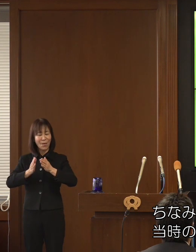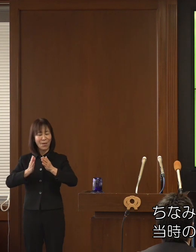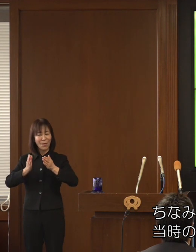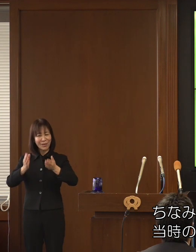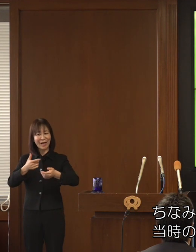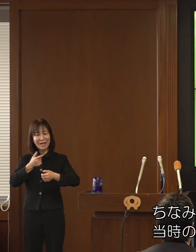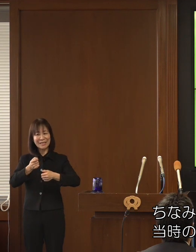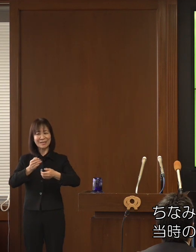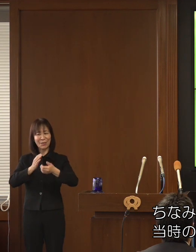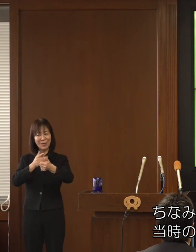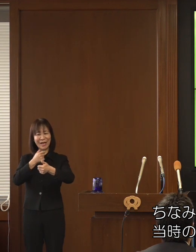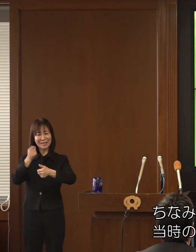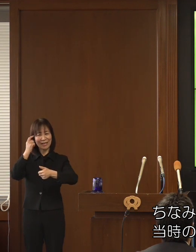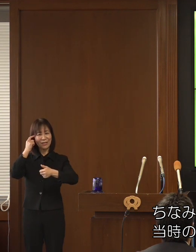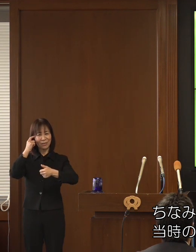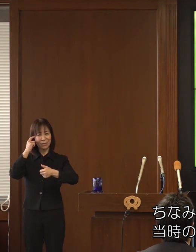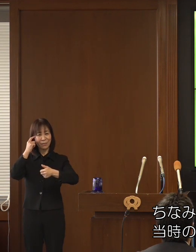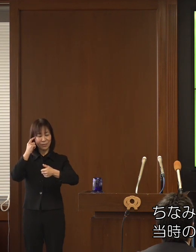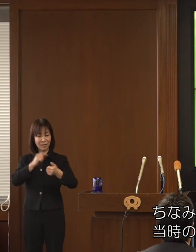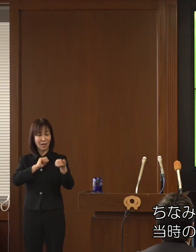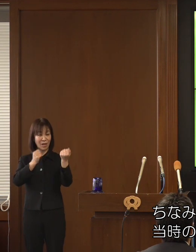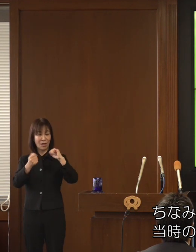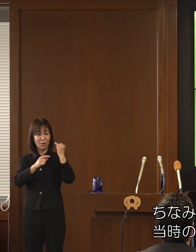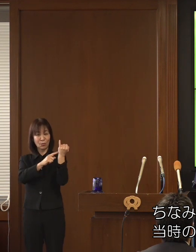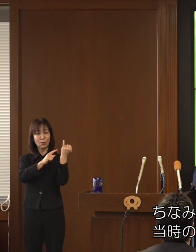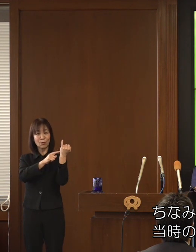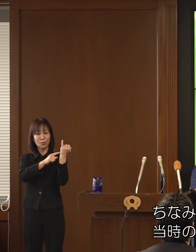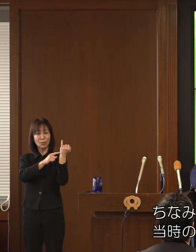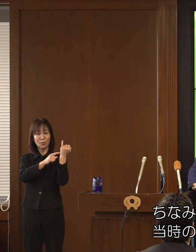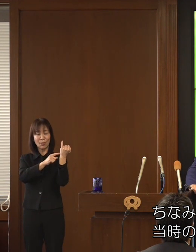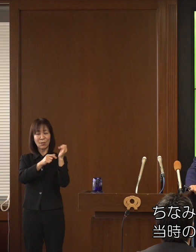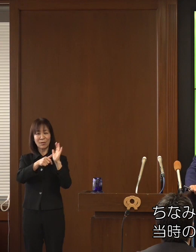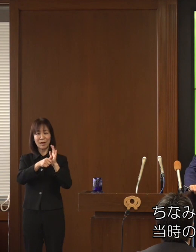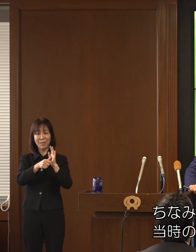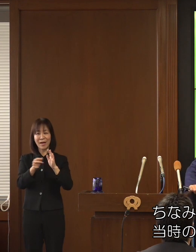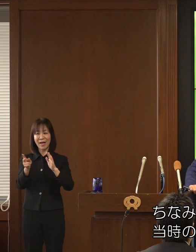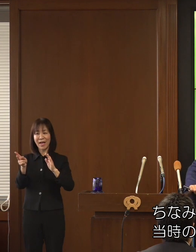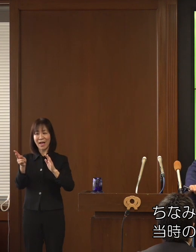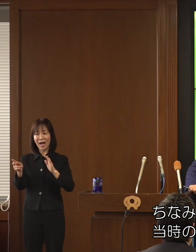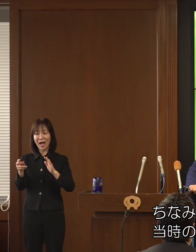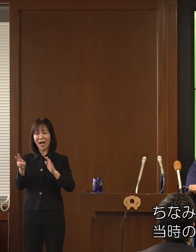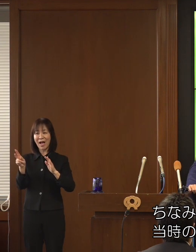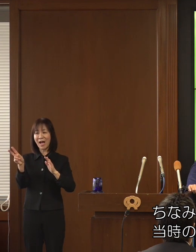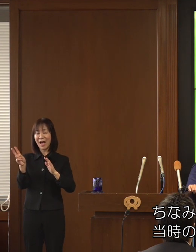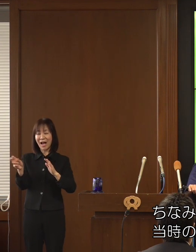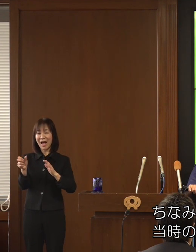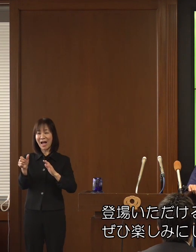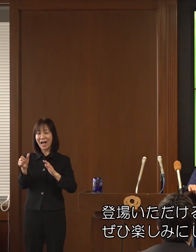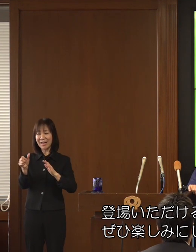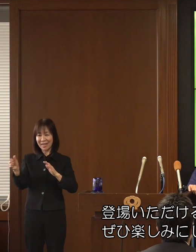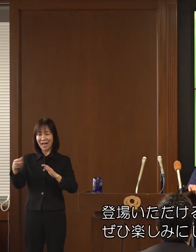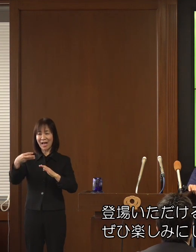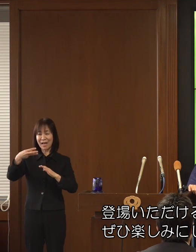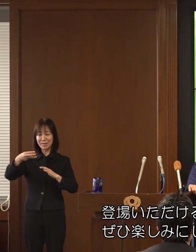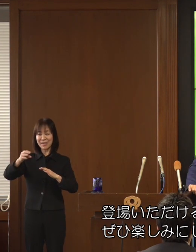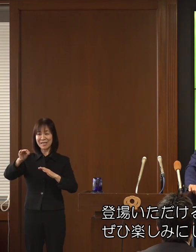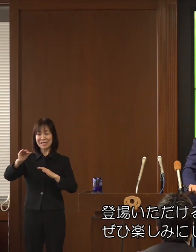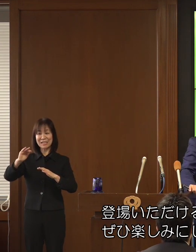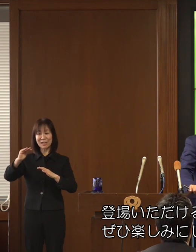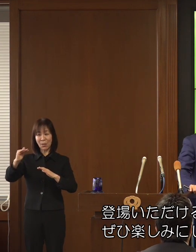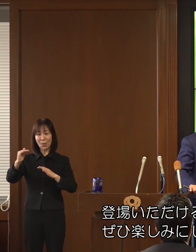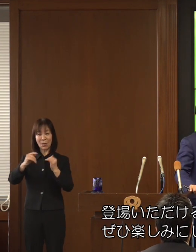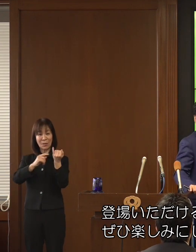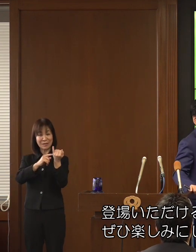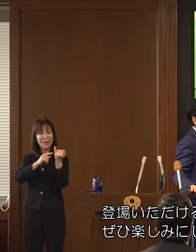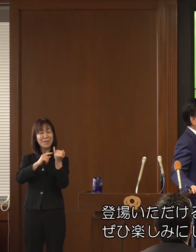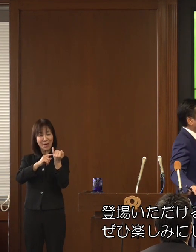智子さんもコスプレをして、コスプレって言っちゃったんだ、当時の時代衣装で登場いただけるということであり